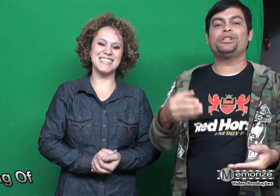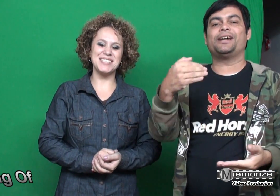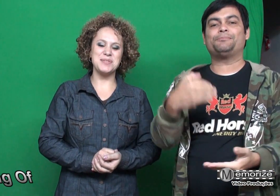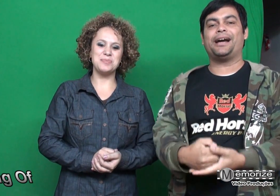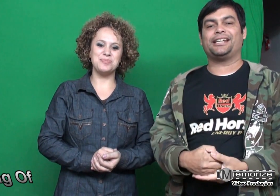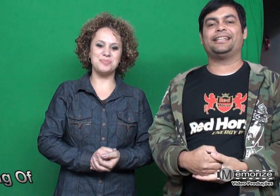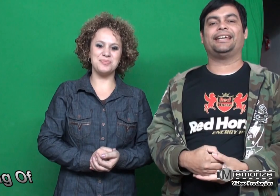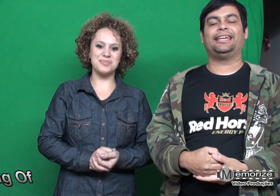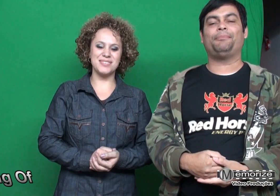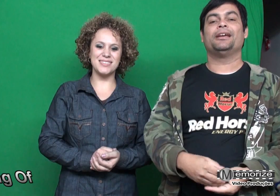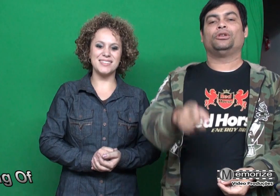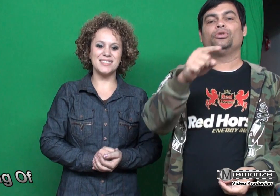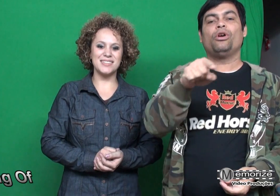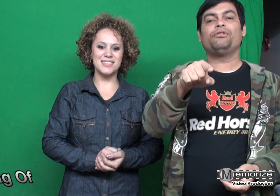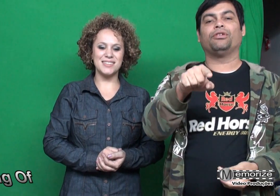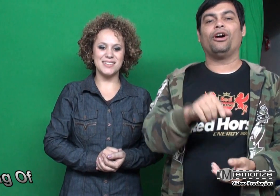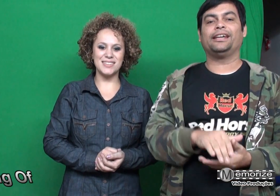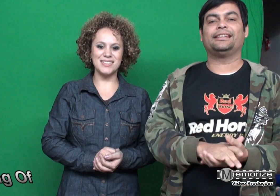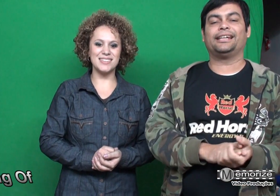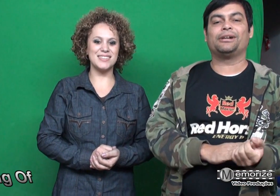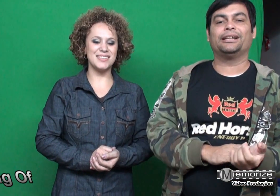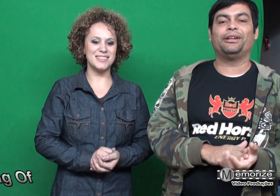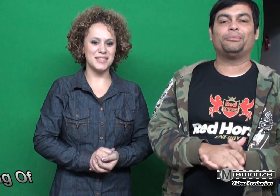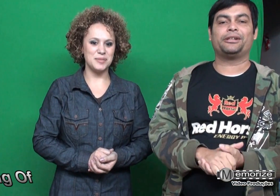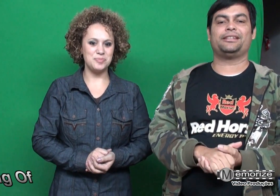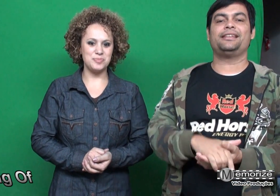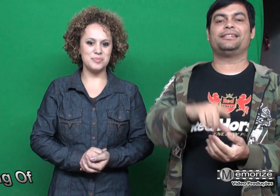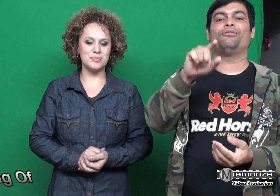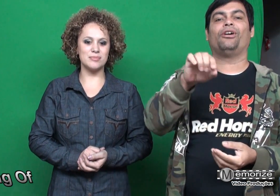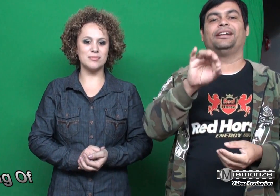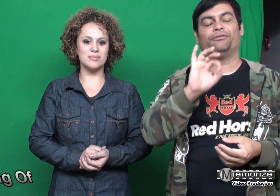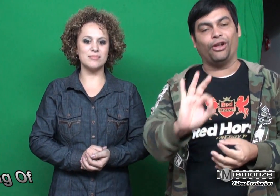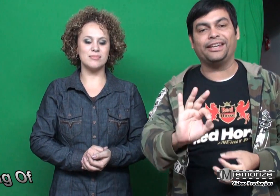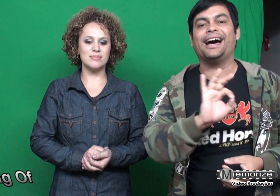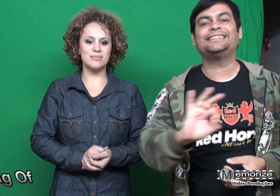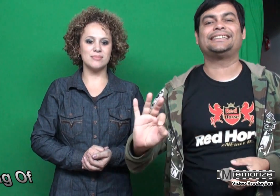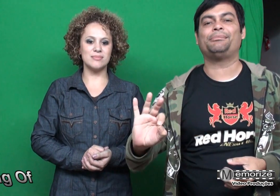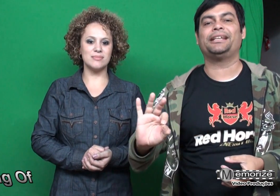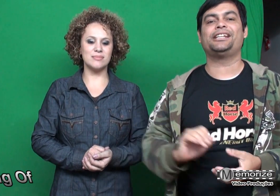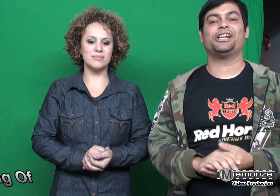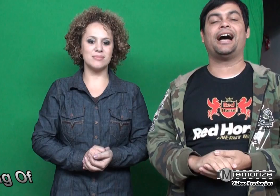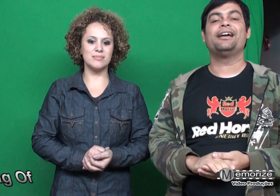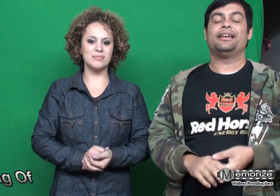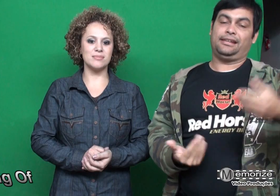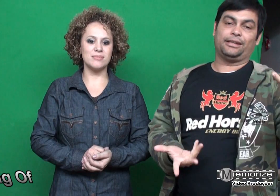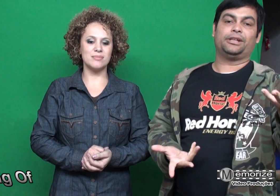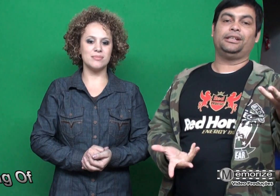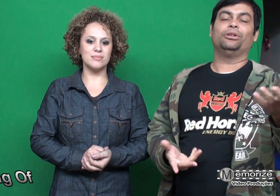faz parte aqui da equipe do novo vlog que tá aqui no canal Lendo Portes 3, que é o vlog Acessibilidade Já, que é do Danilo